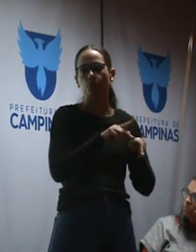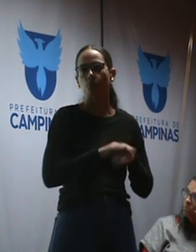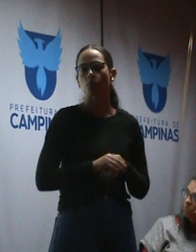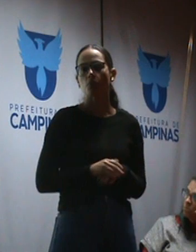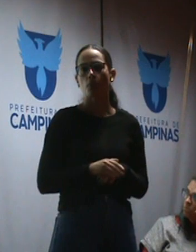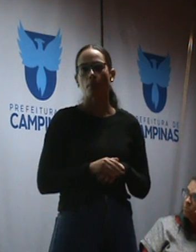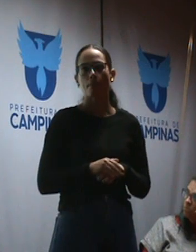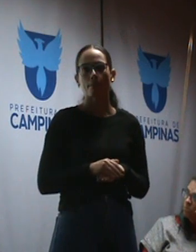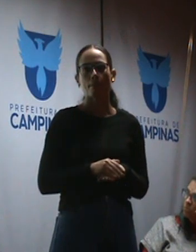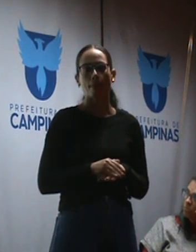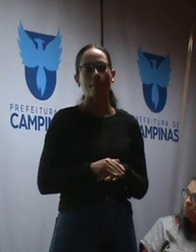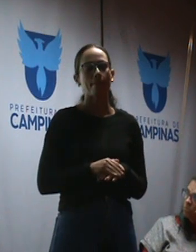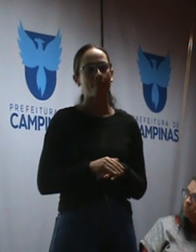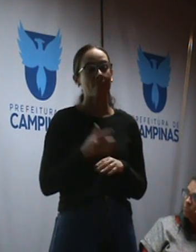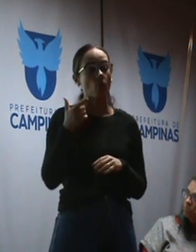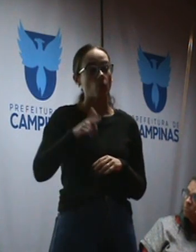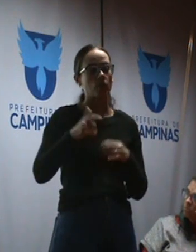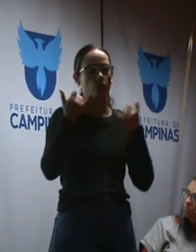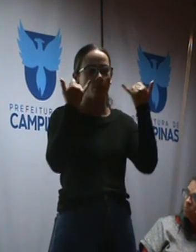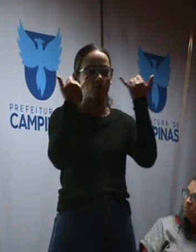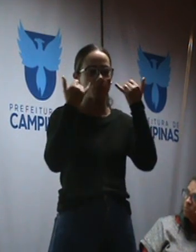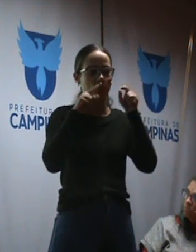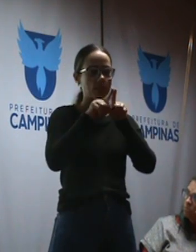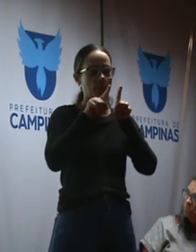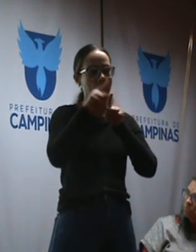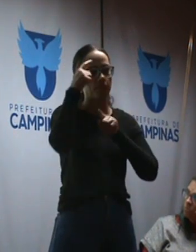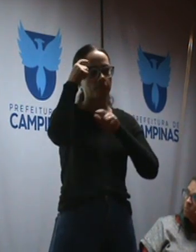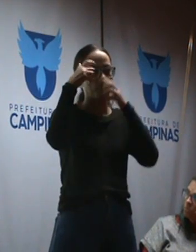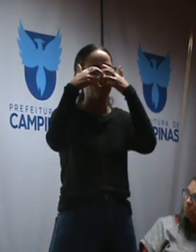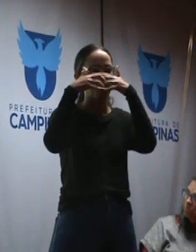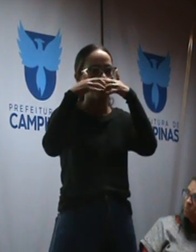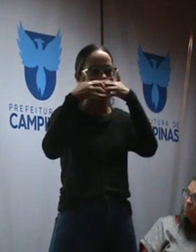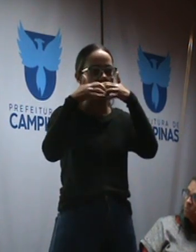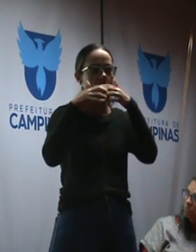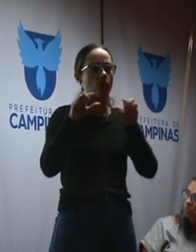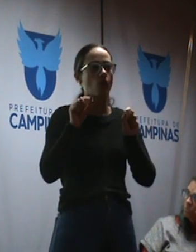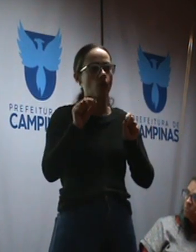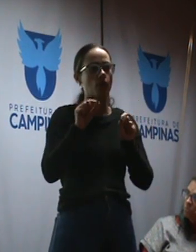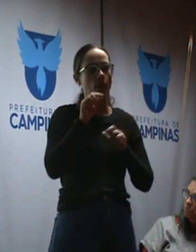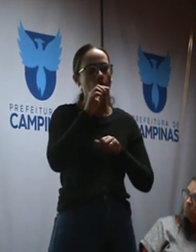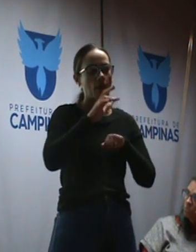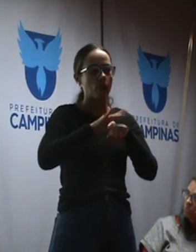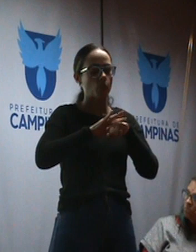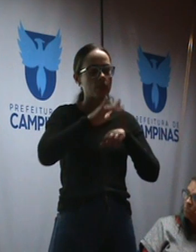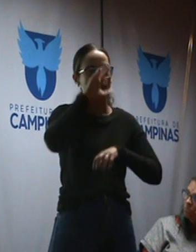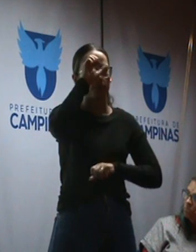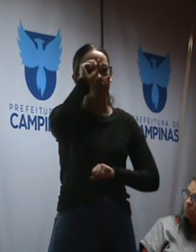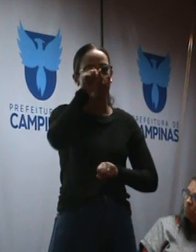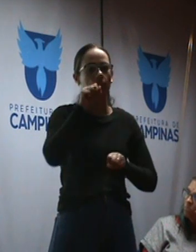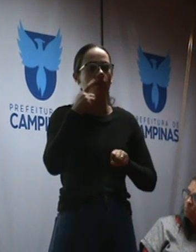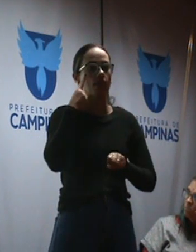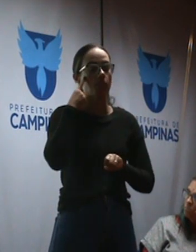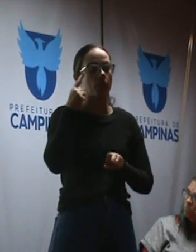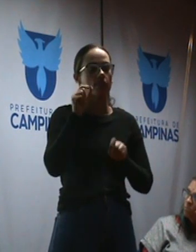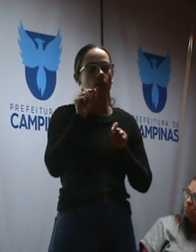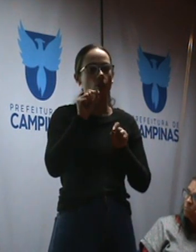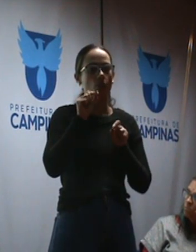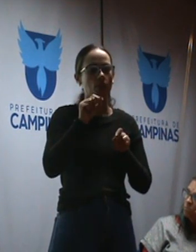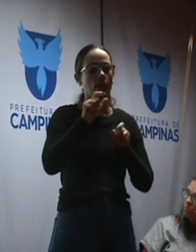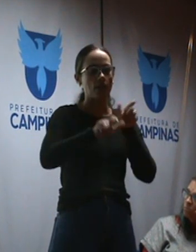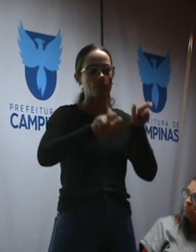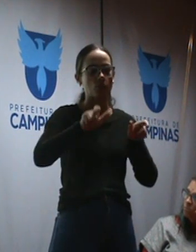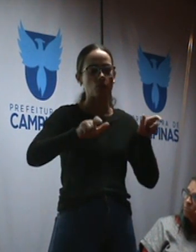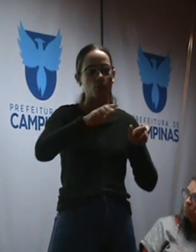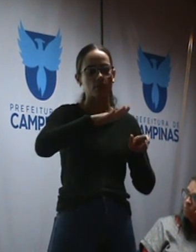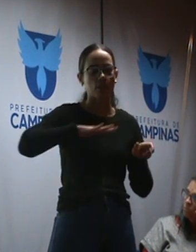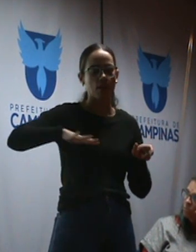Um outro dado que a gente analisa, porque quando a gente fala em casos, a gente tem que considerar também a população do local onde esses casos estão ocorrendo.